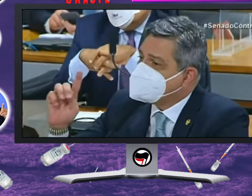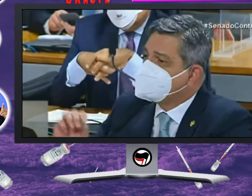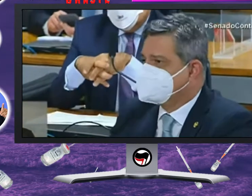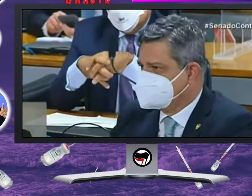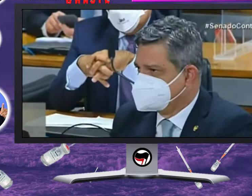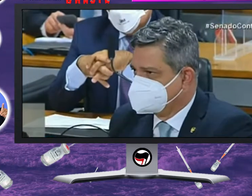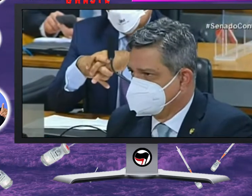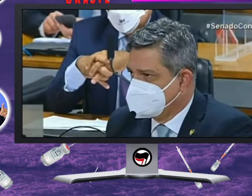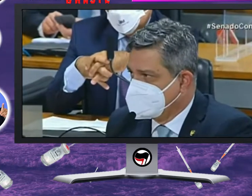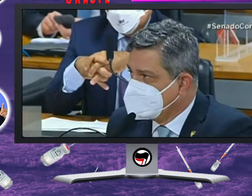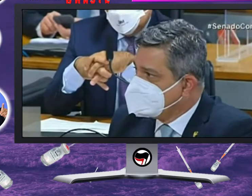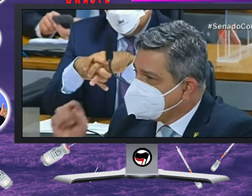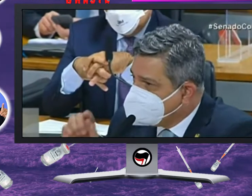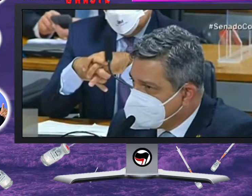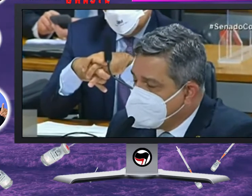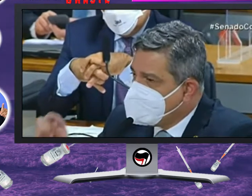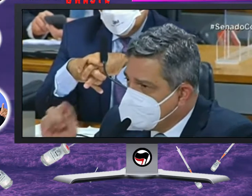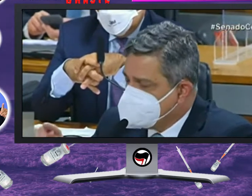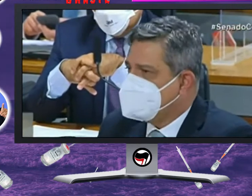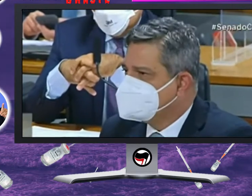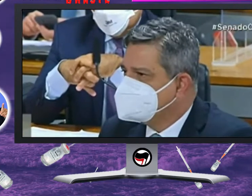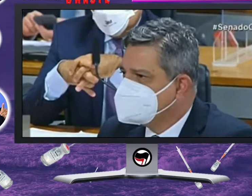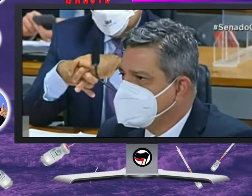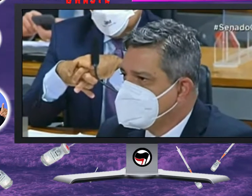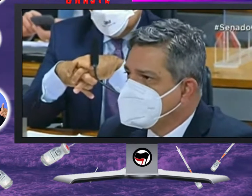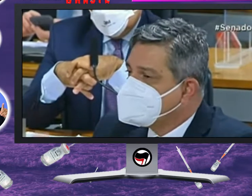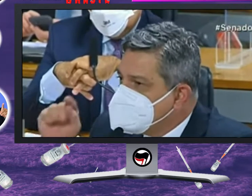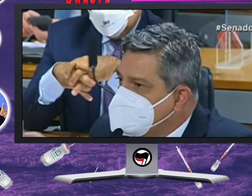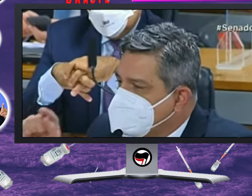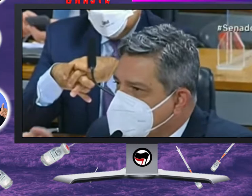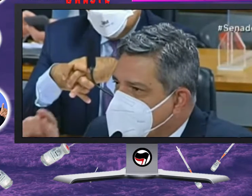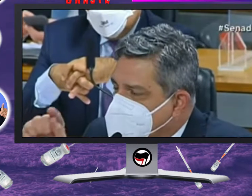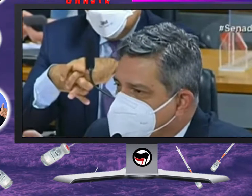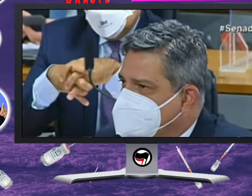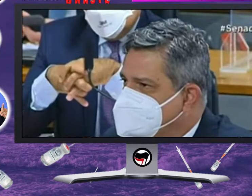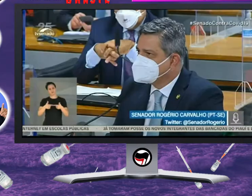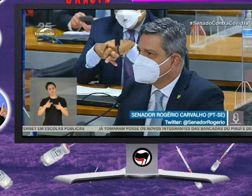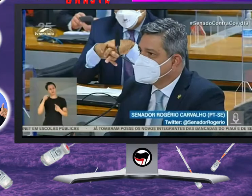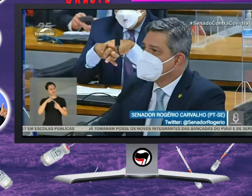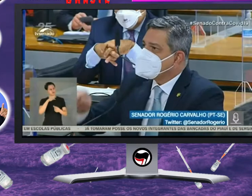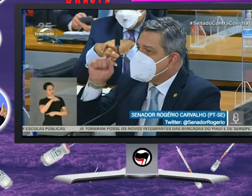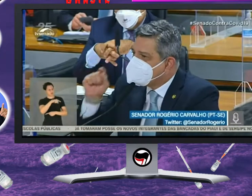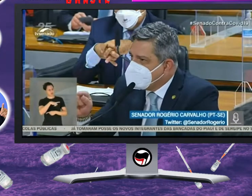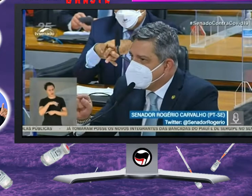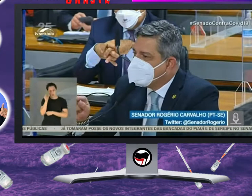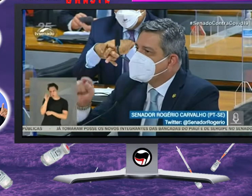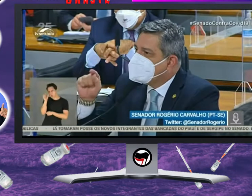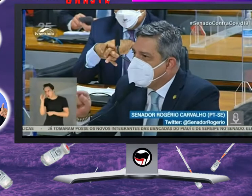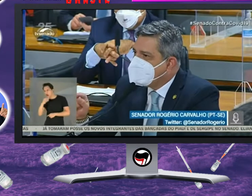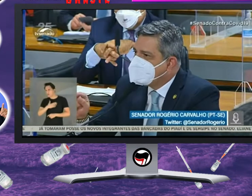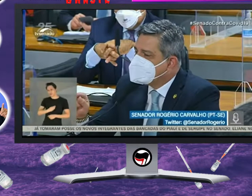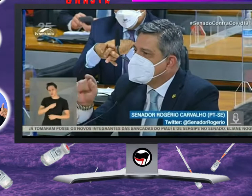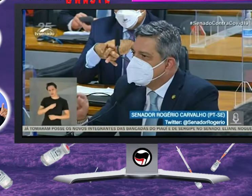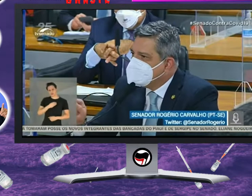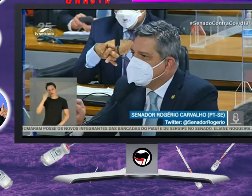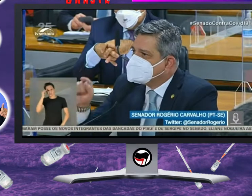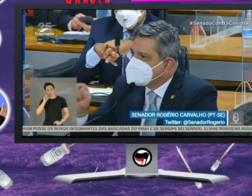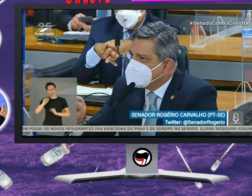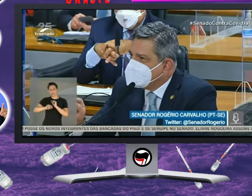Ativa, que foram ao meu estado para bisbilhotar a minha vida, para saber o que é que podia ter